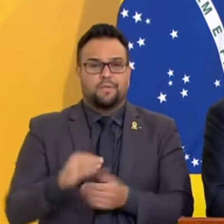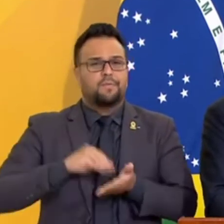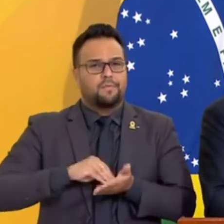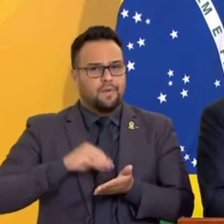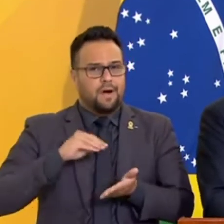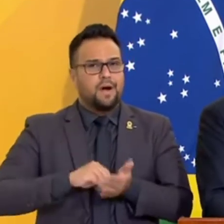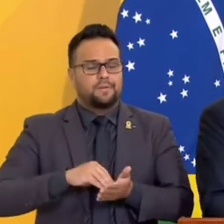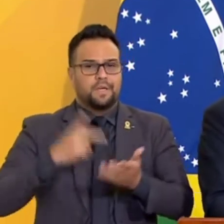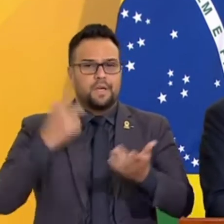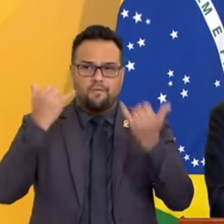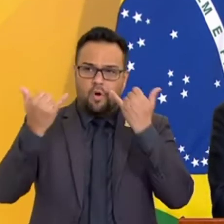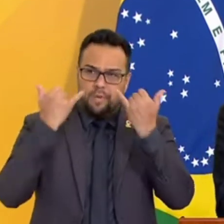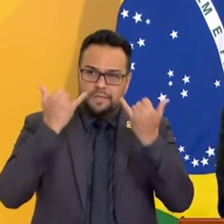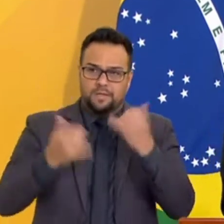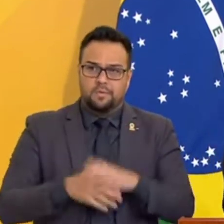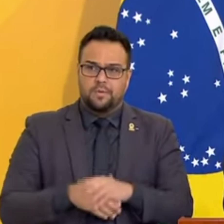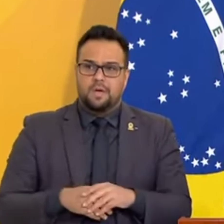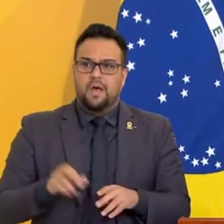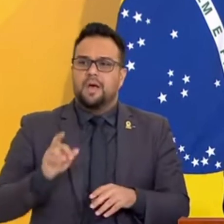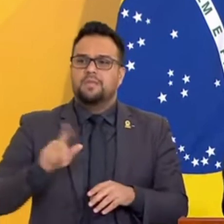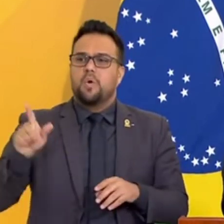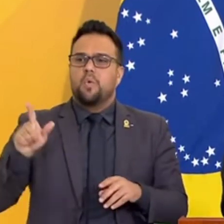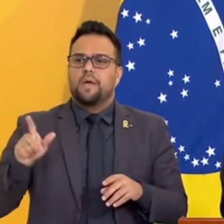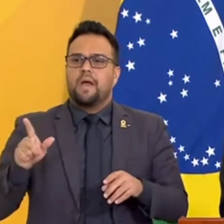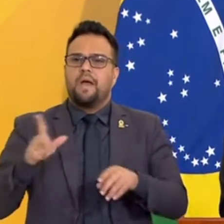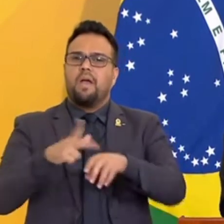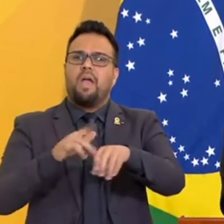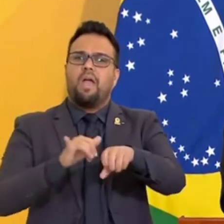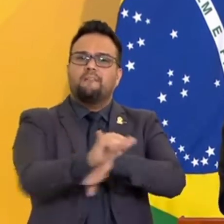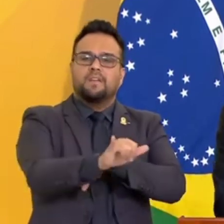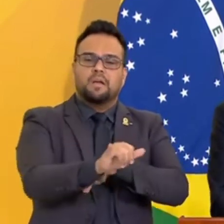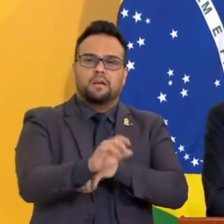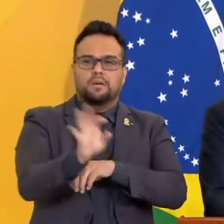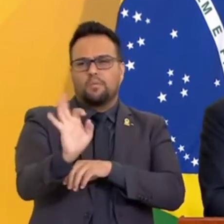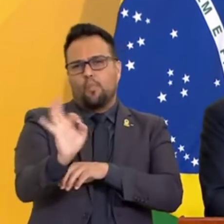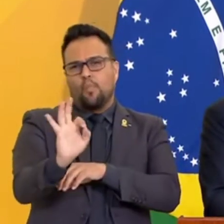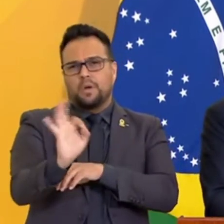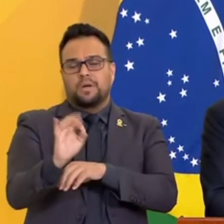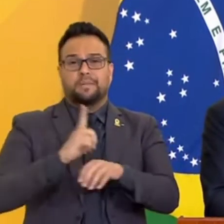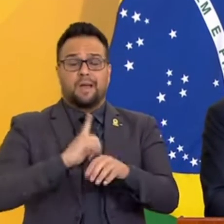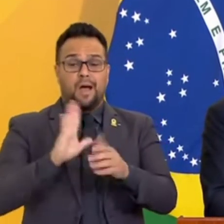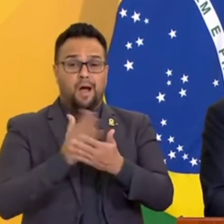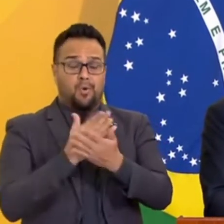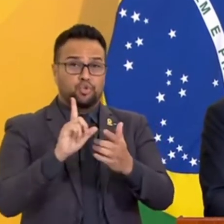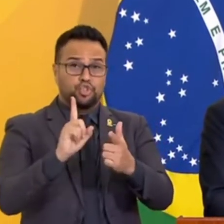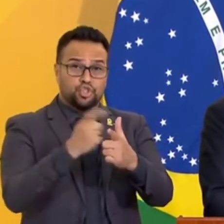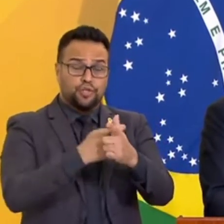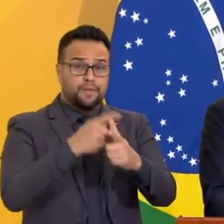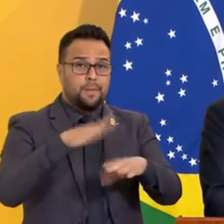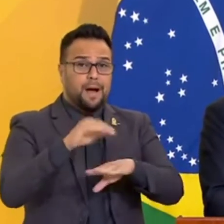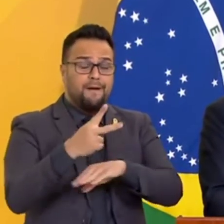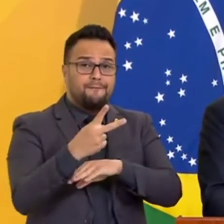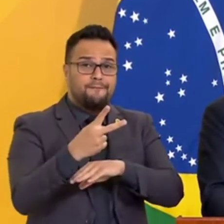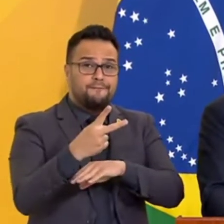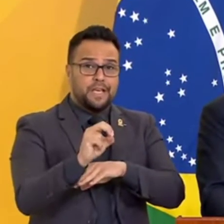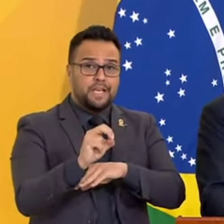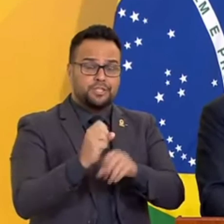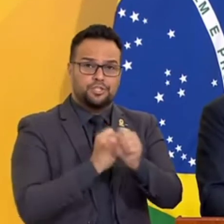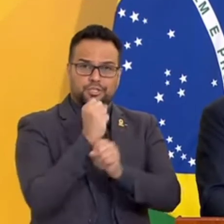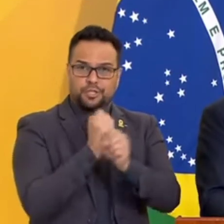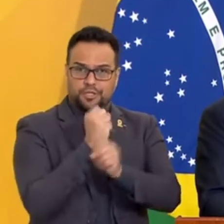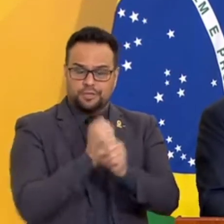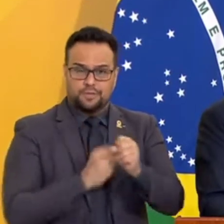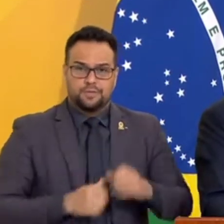informar a ninguém quer dar calote em ninguém dívida de mais de 20 anos acumuladas de repente uma